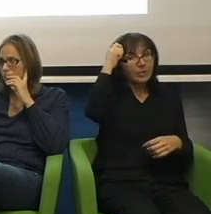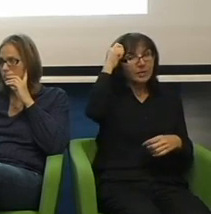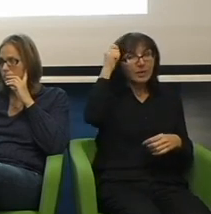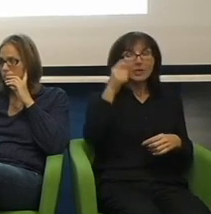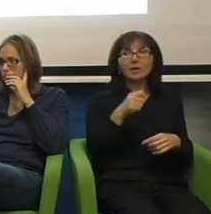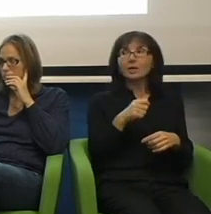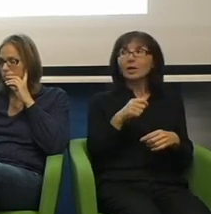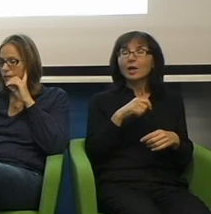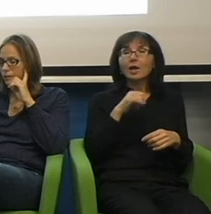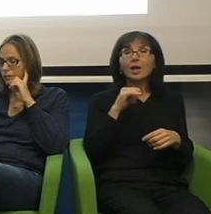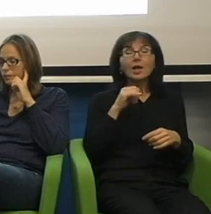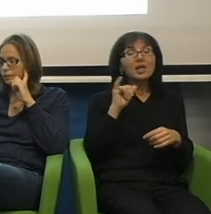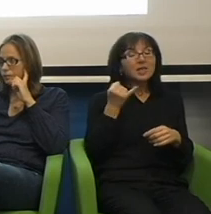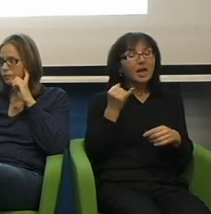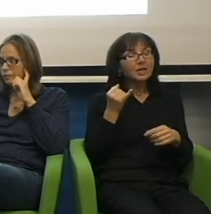tego